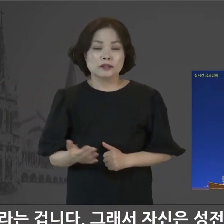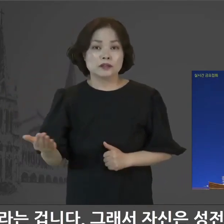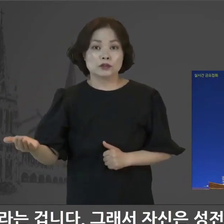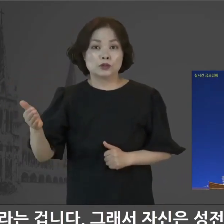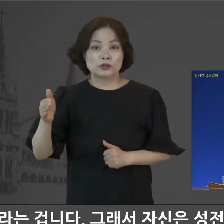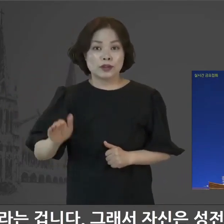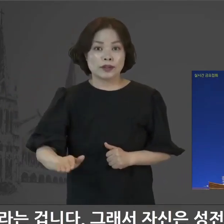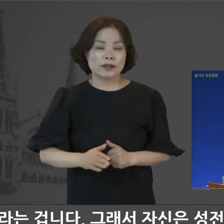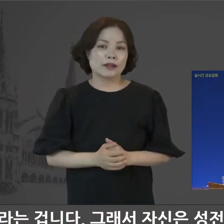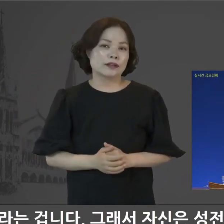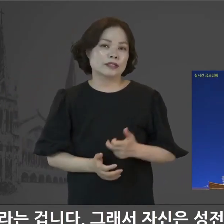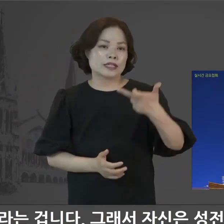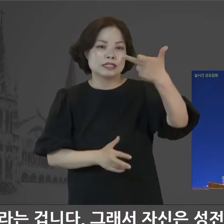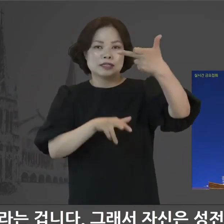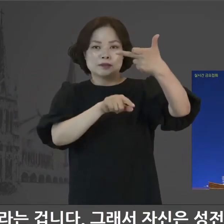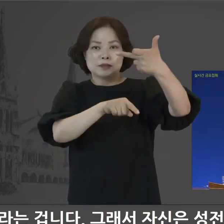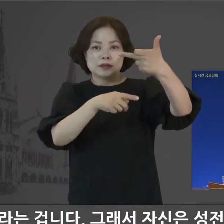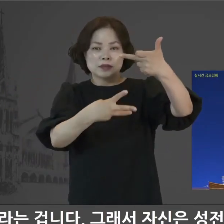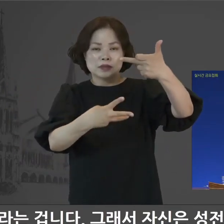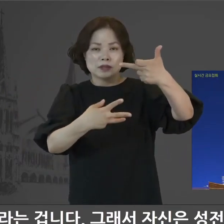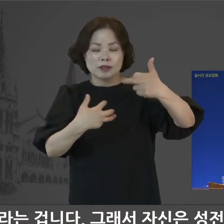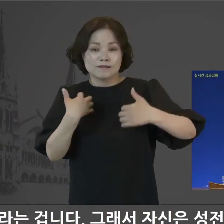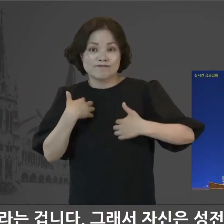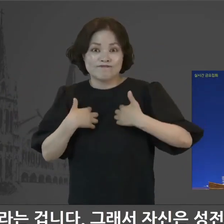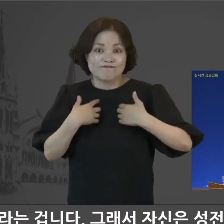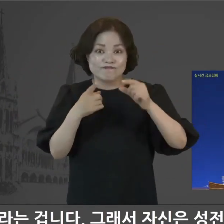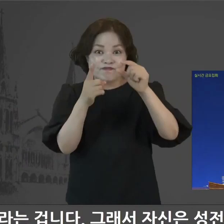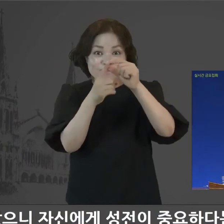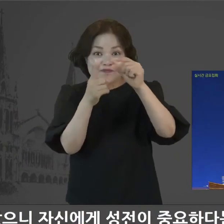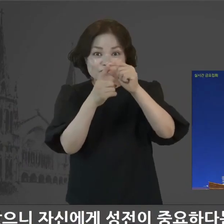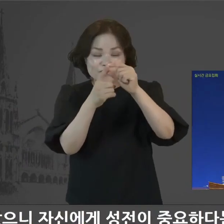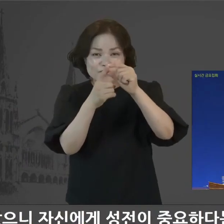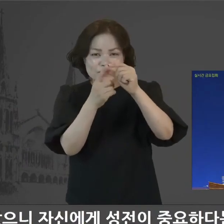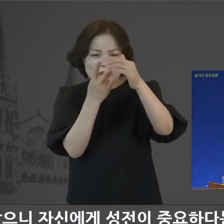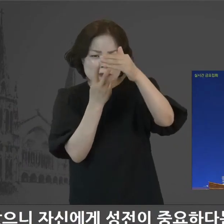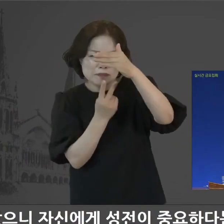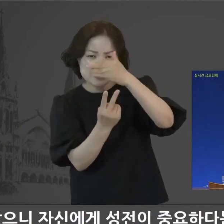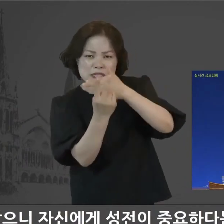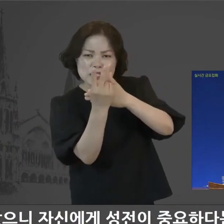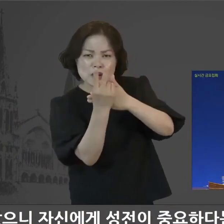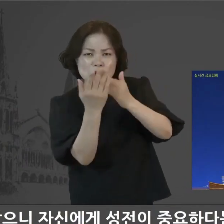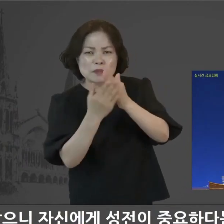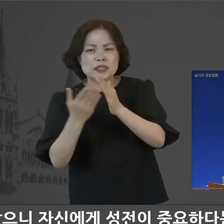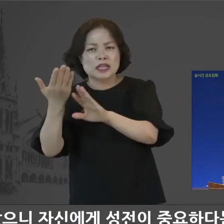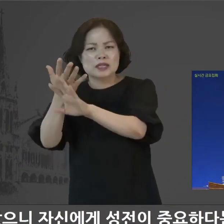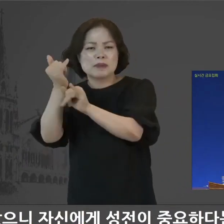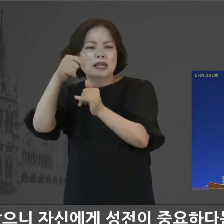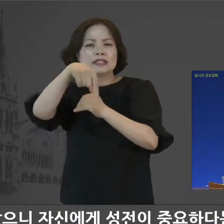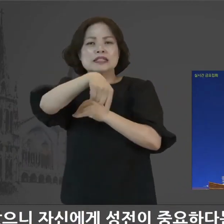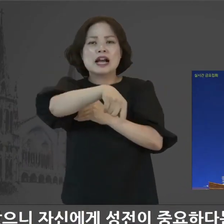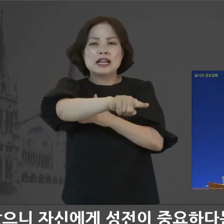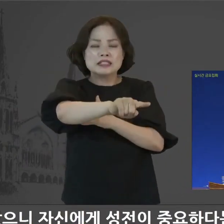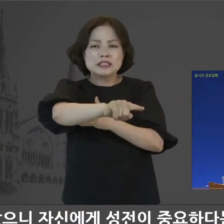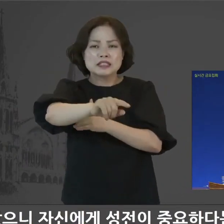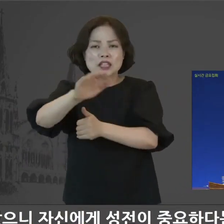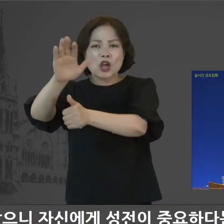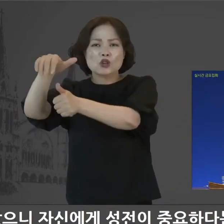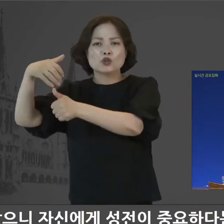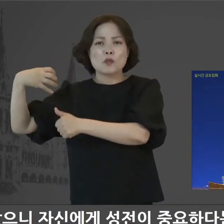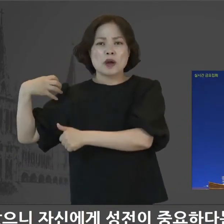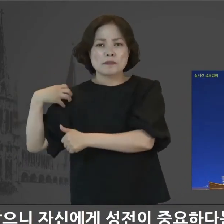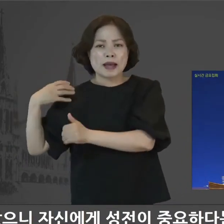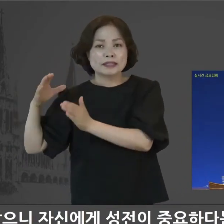그런데 17절을 보면 흥미로운 단어가 나옵니다. 그 비전을 받을 때, 이방인으로 가라는 그 소명을 받을